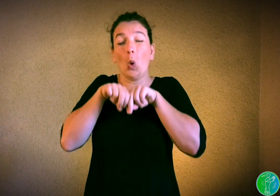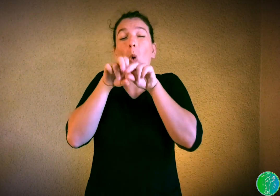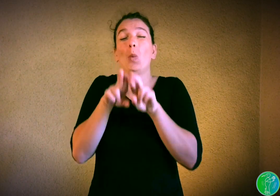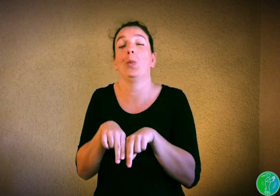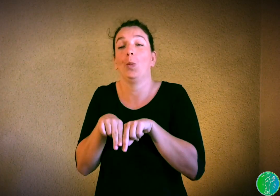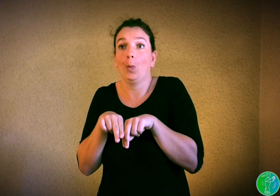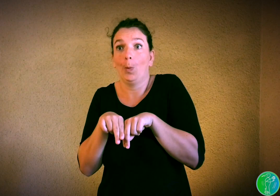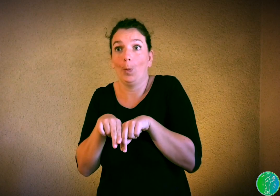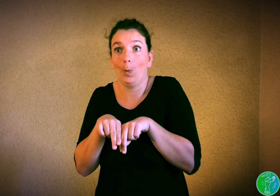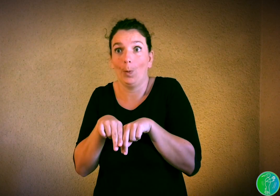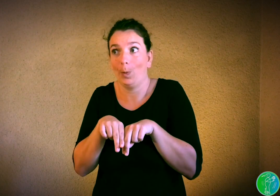loin.